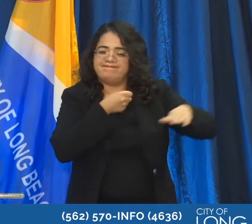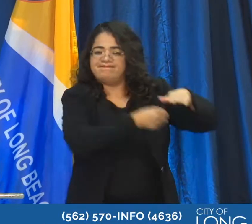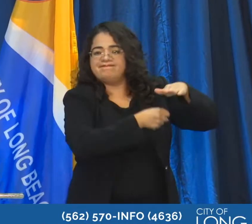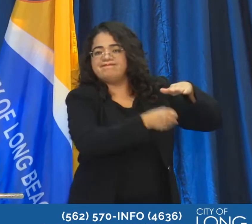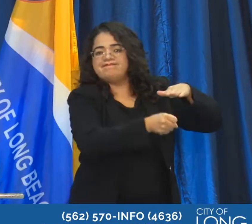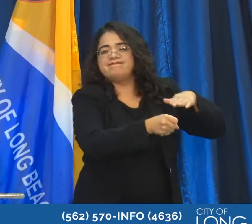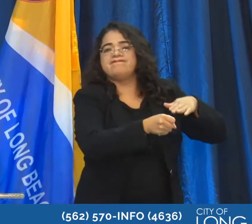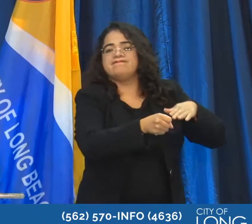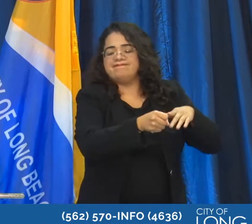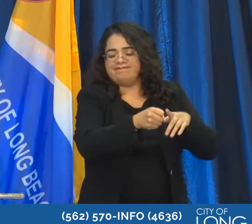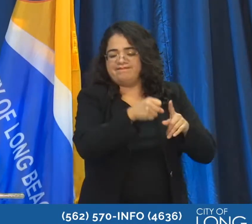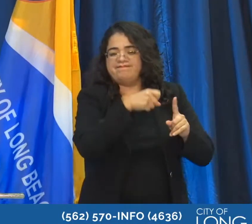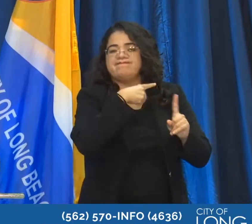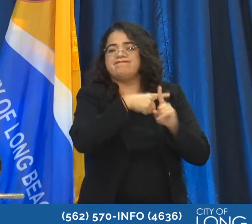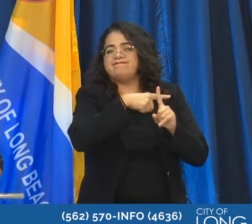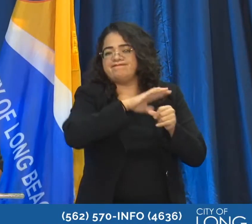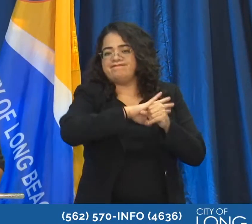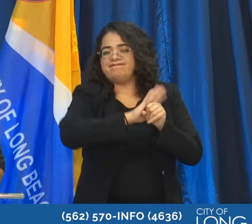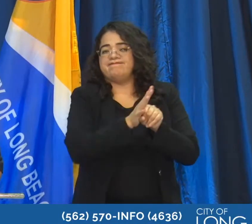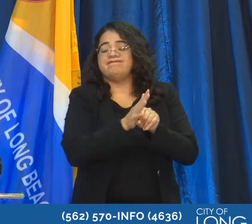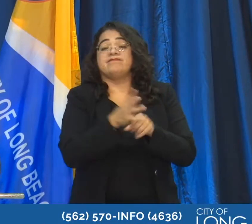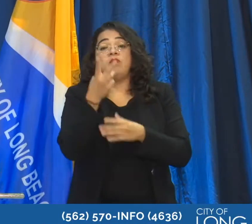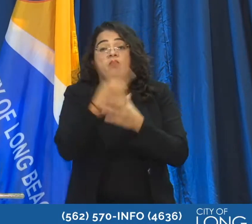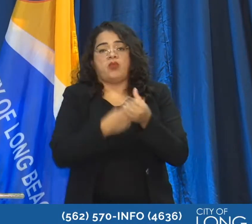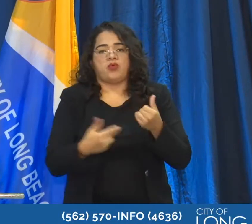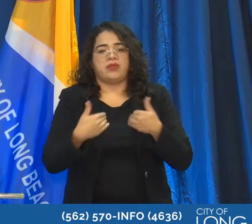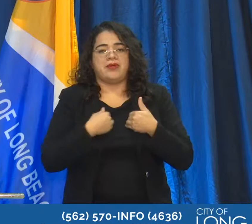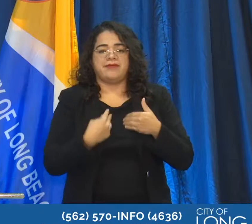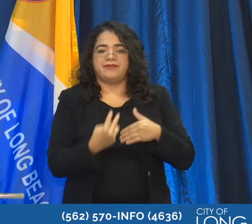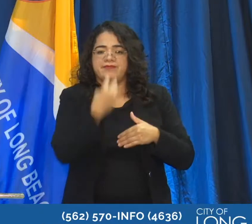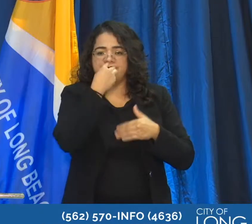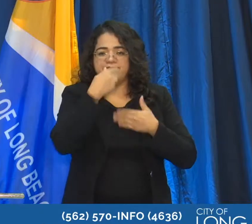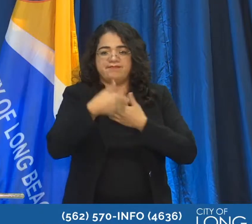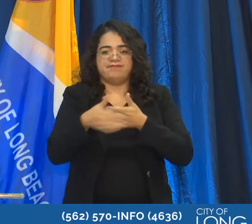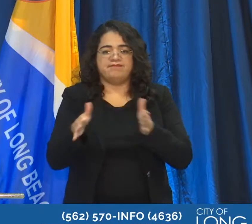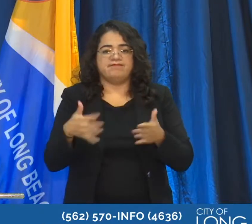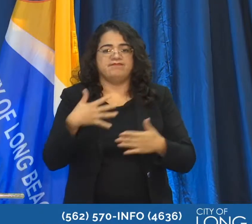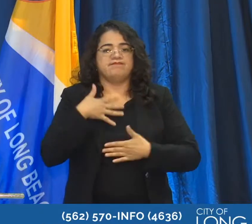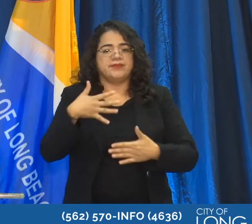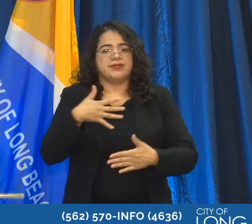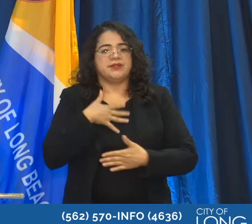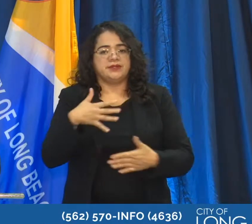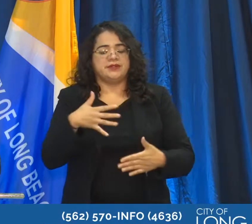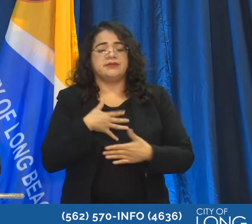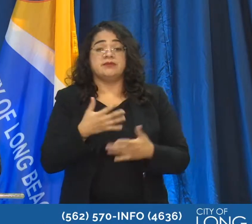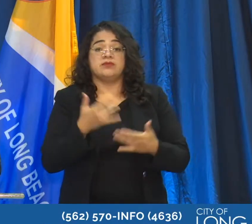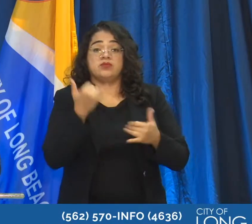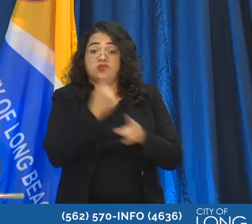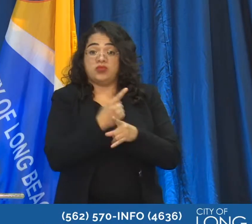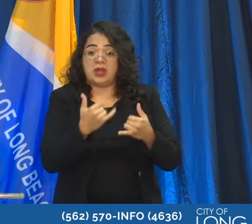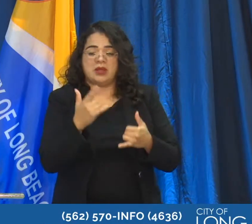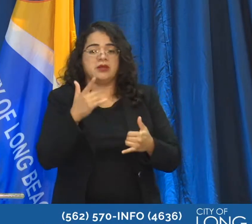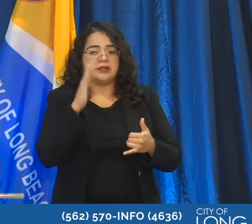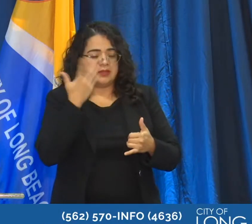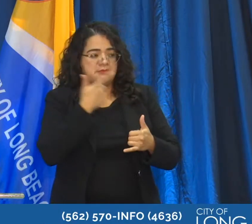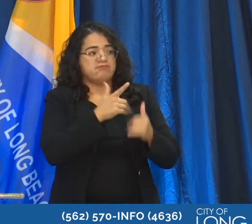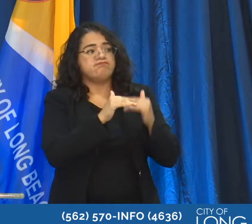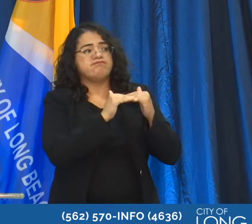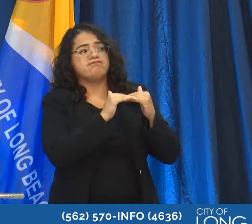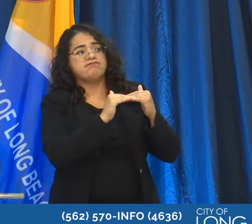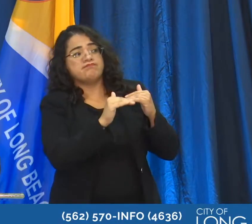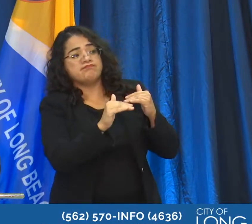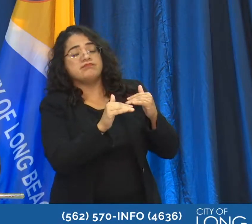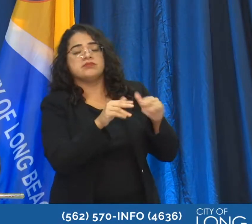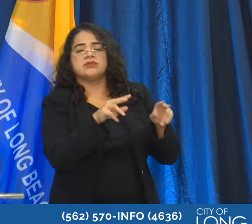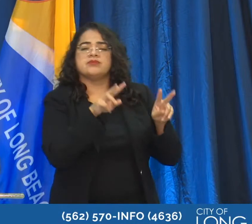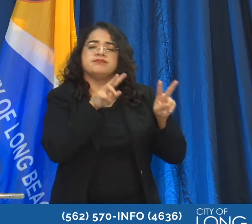hospitalizados y con ventiladores. Afortunadamente, ambos están en condiciones estables y se espera que se recuperen por completo,